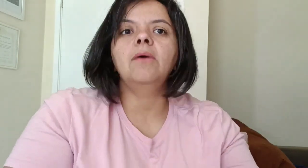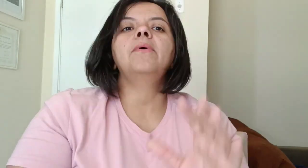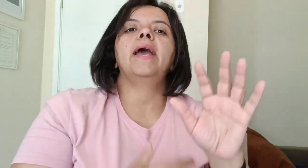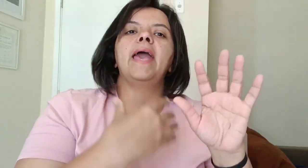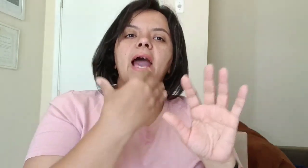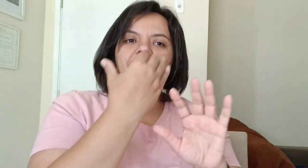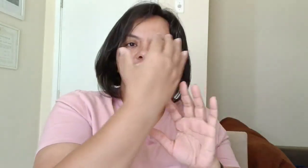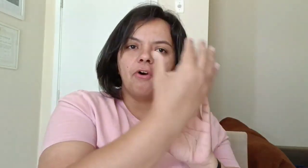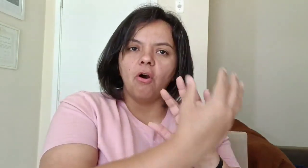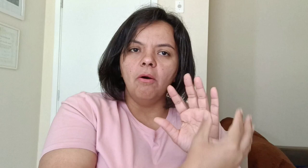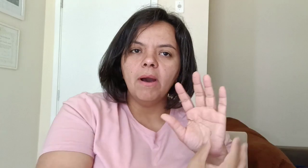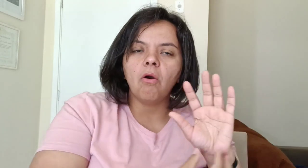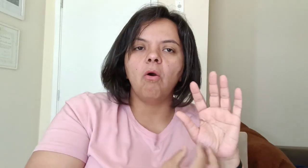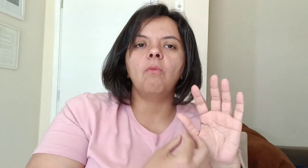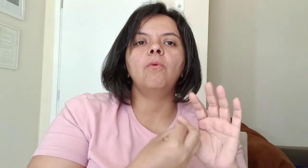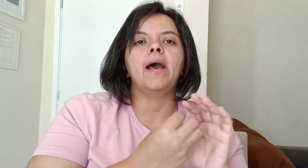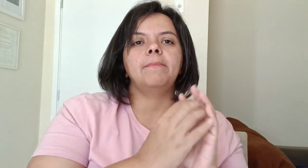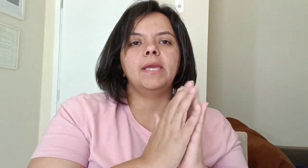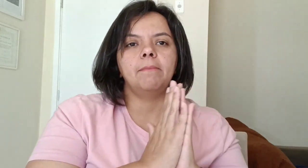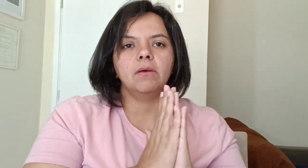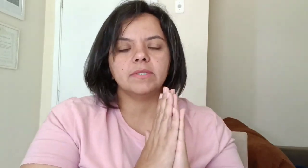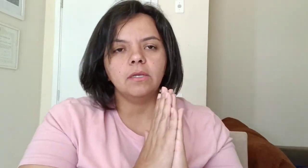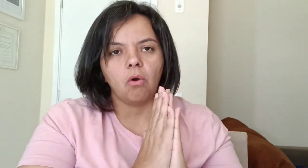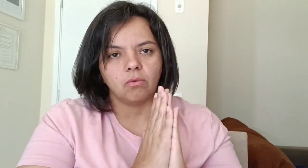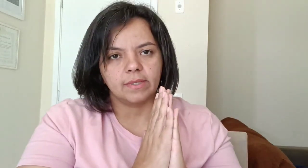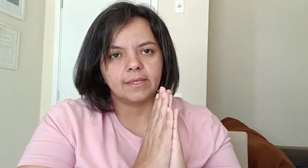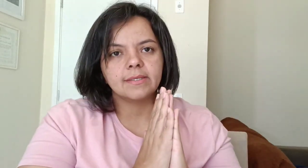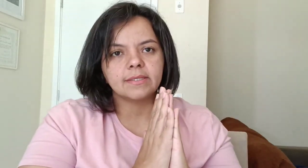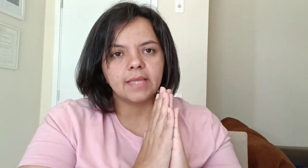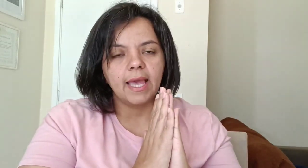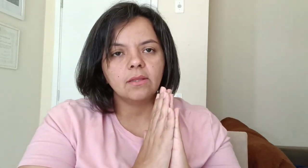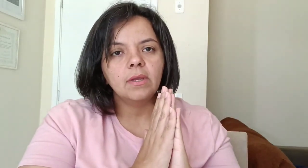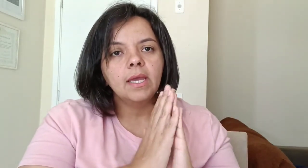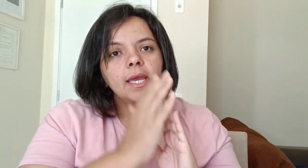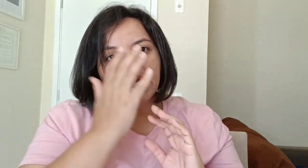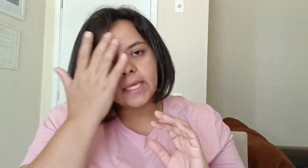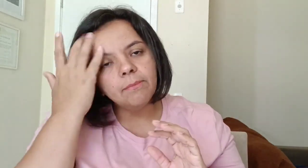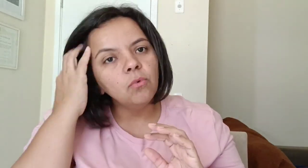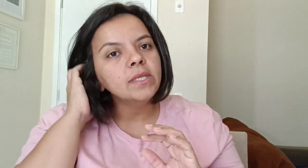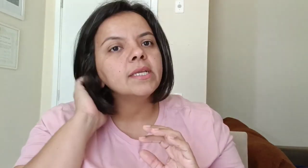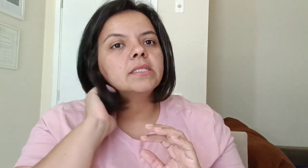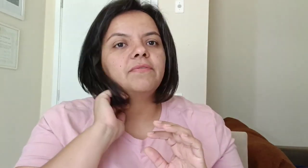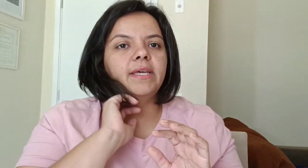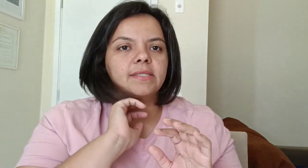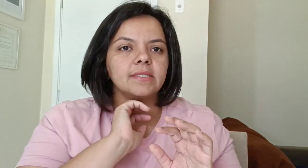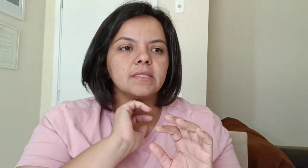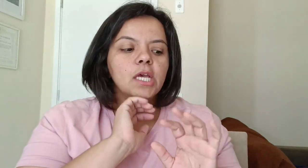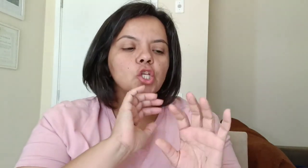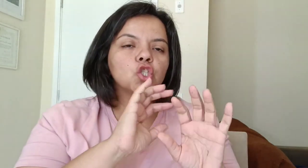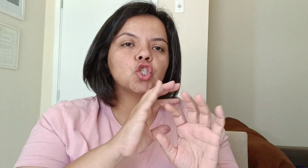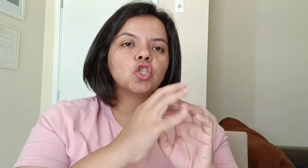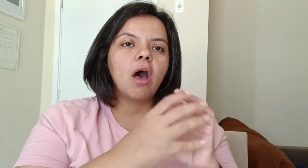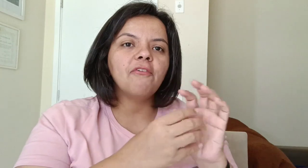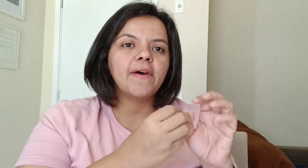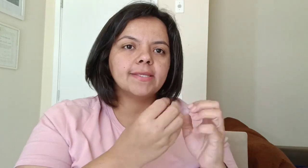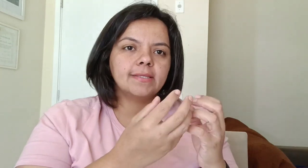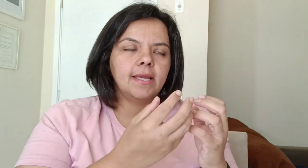mão é a forma como a minha mão se encontra, certo? Que muitas vezes só